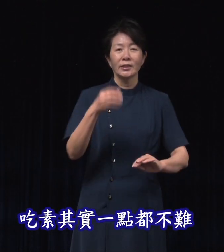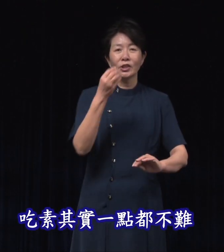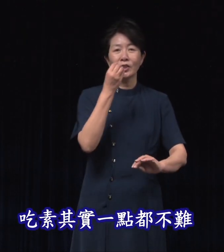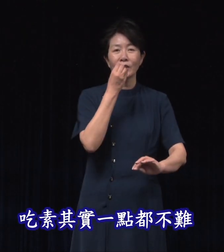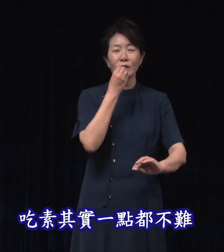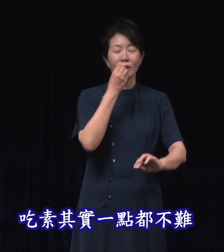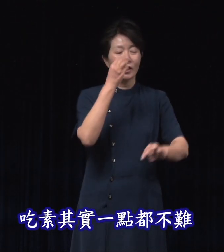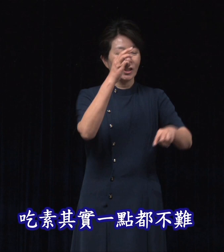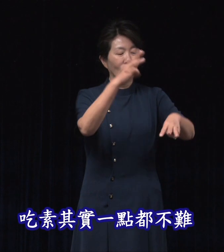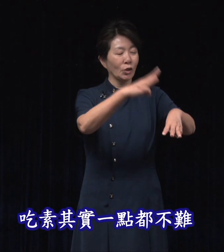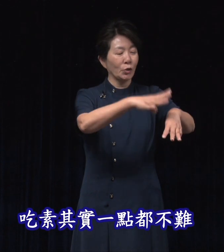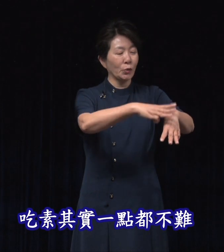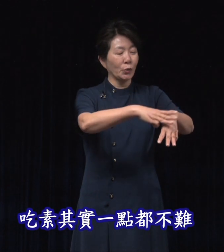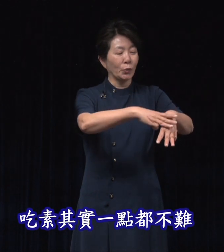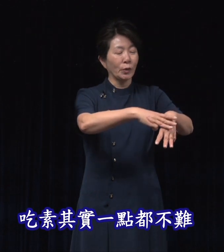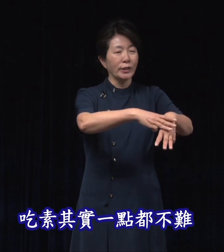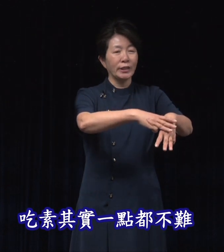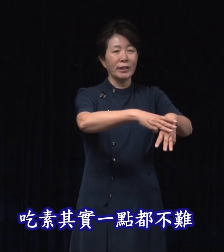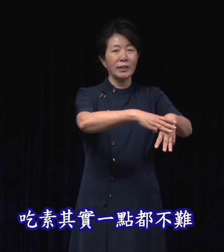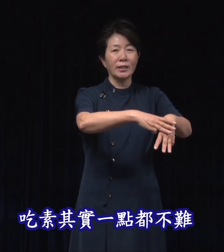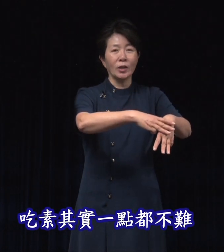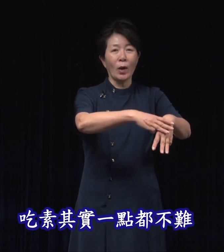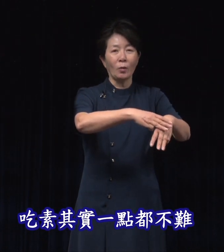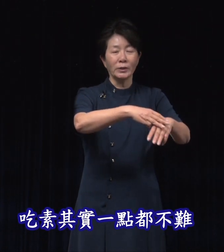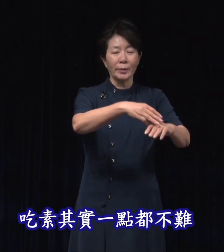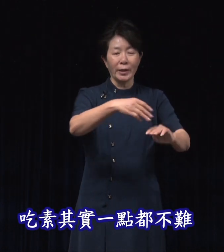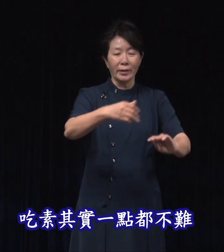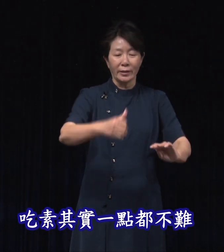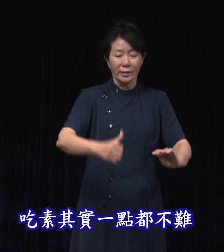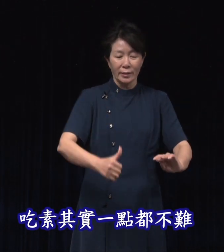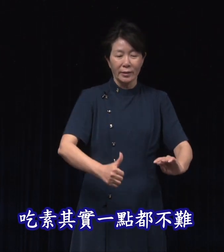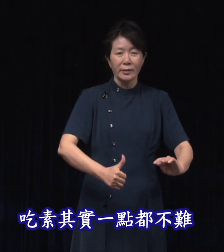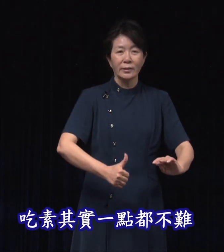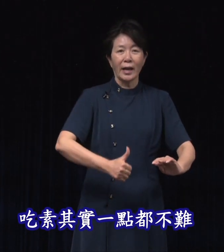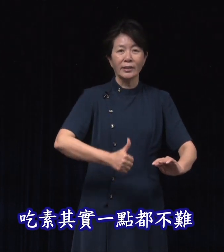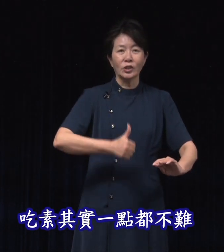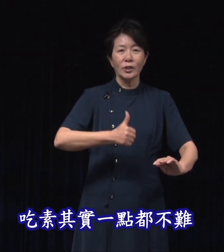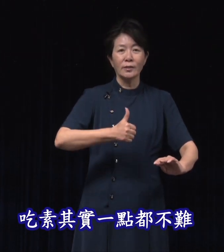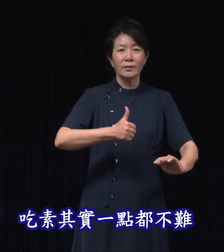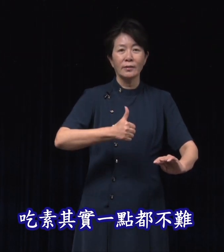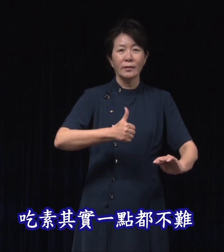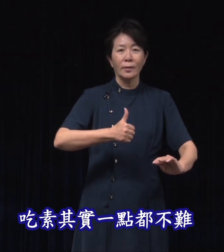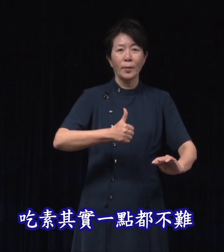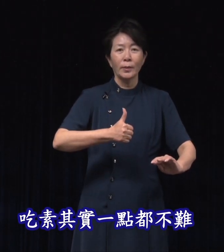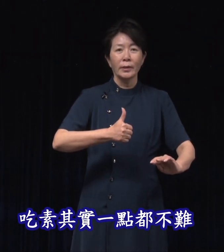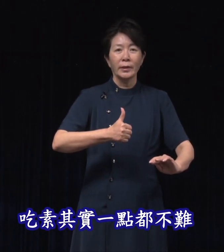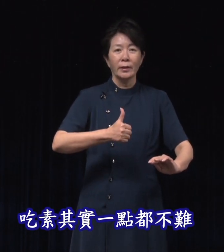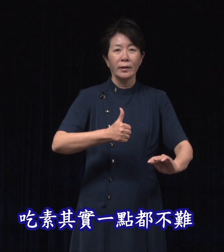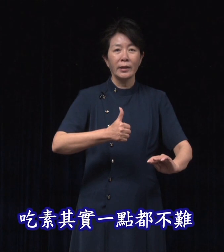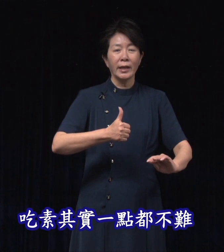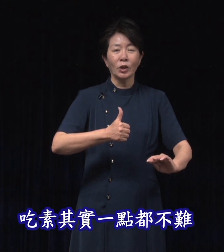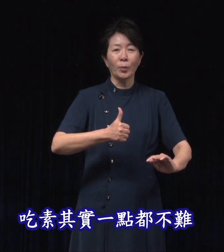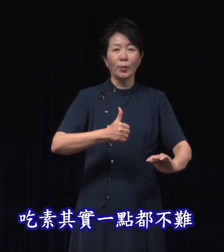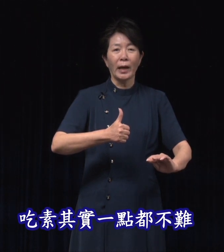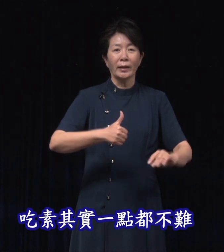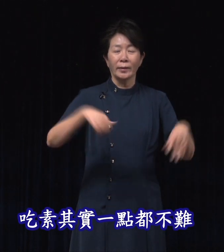吃素其实的话，我们这边以打针，一点都不难，